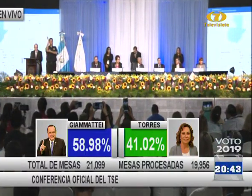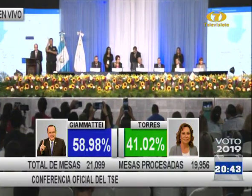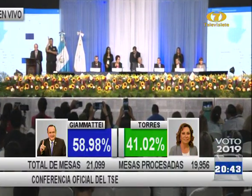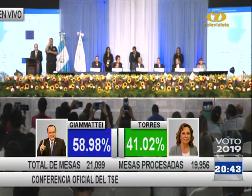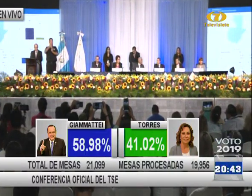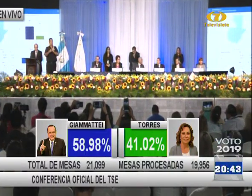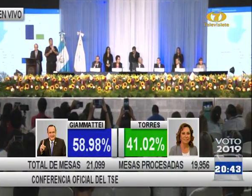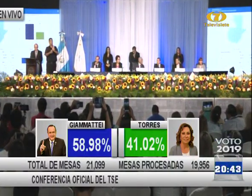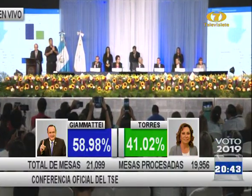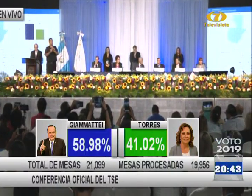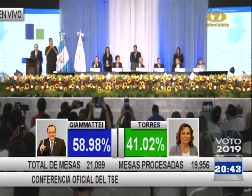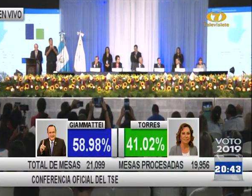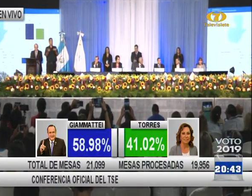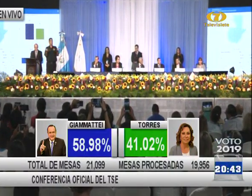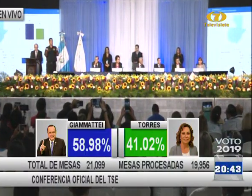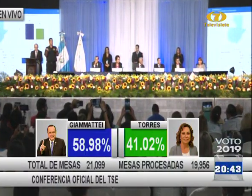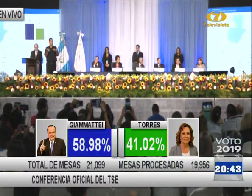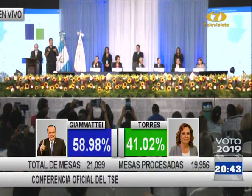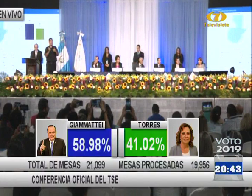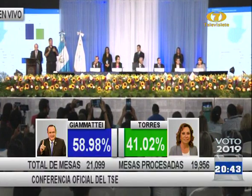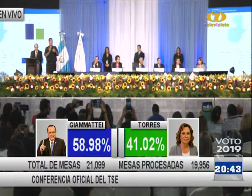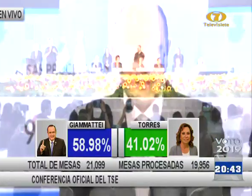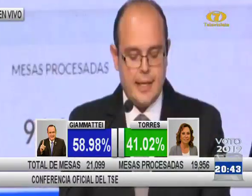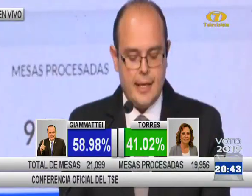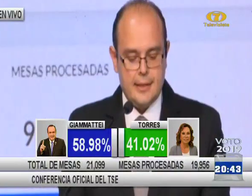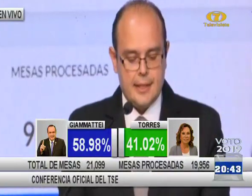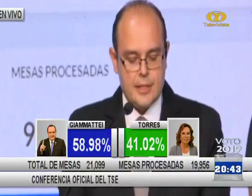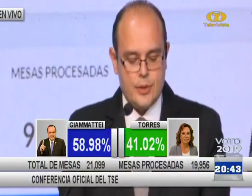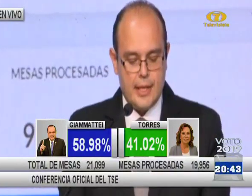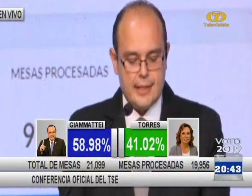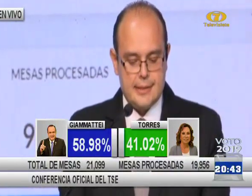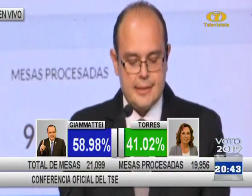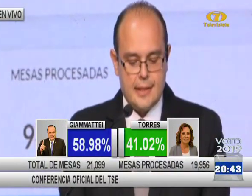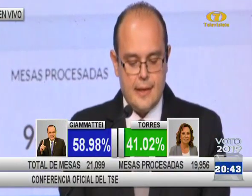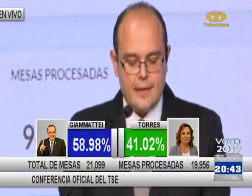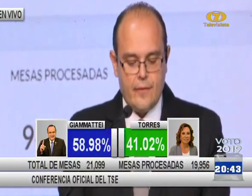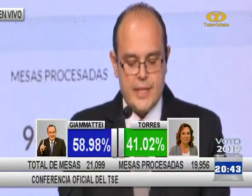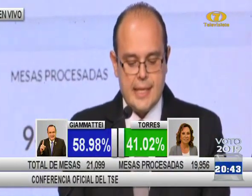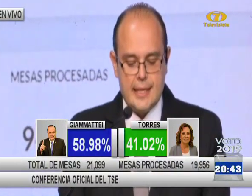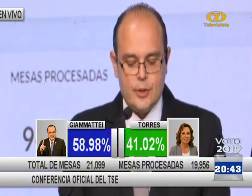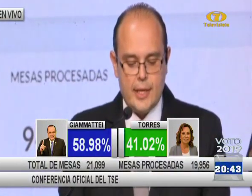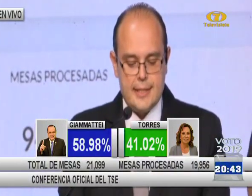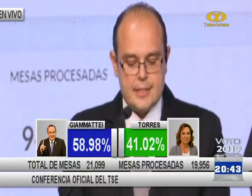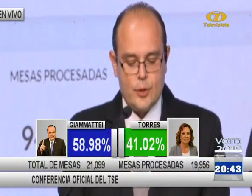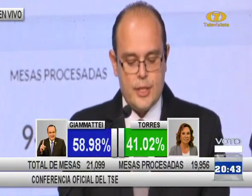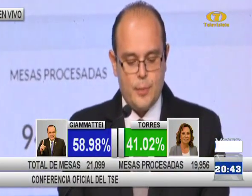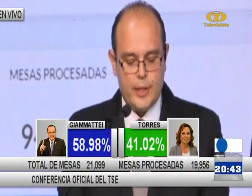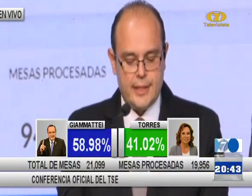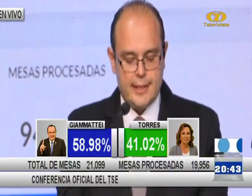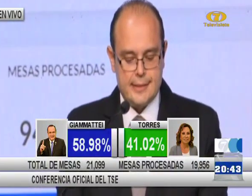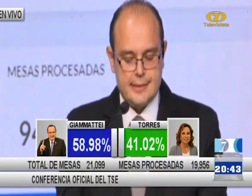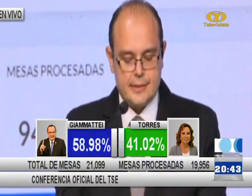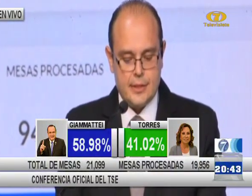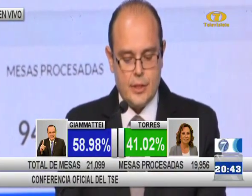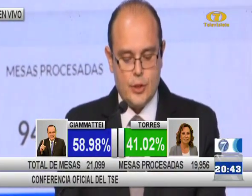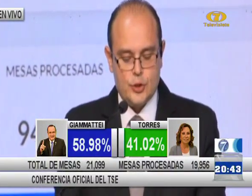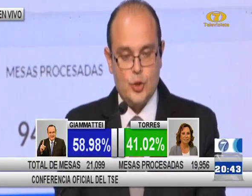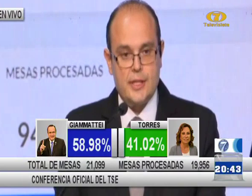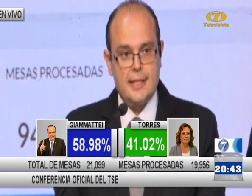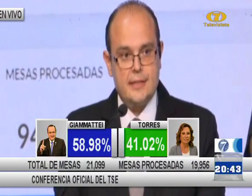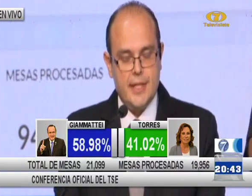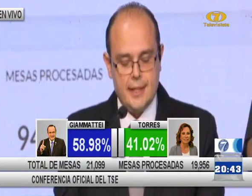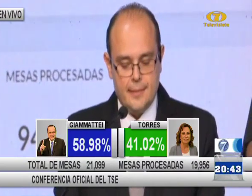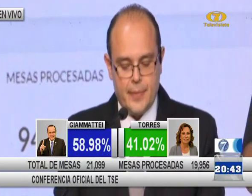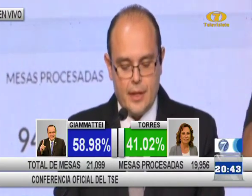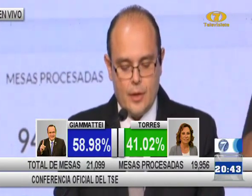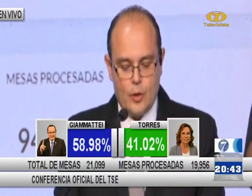Cuerpo diplomático, observadores nacionales e internacionales, fiscales de organizaciones políticas,